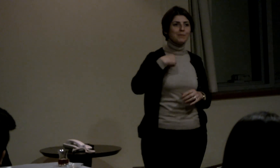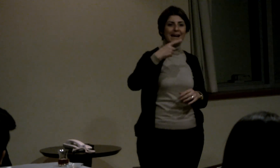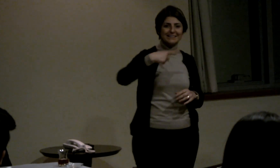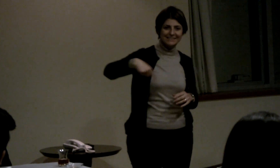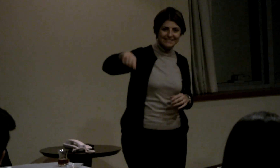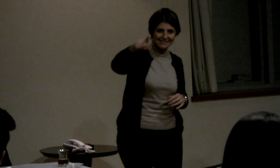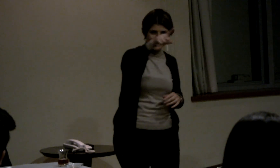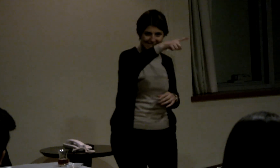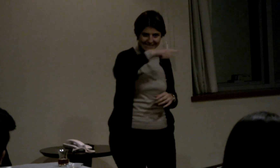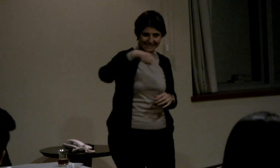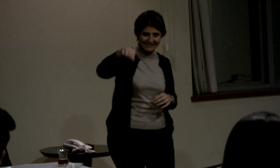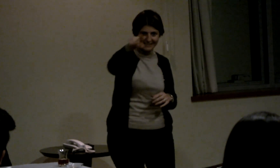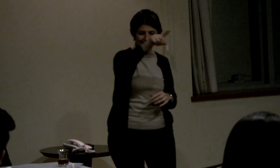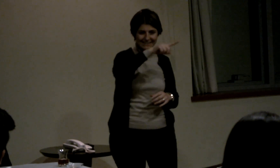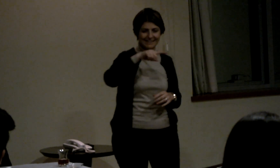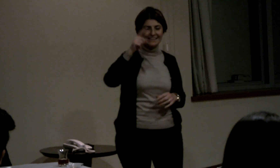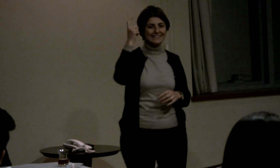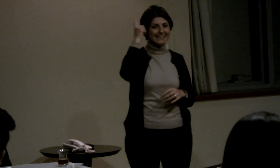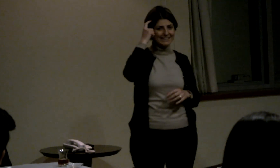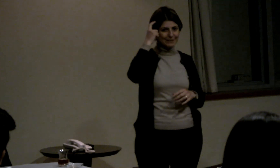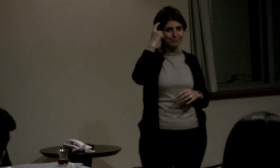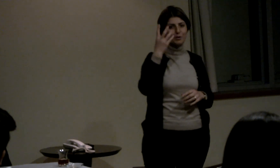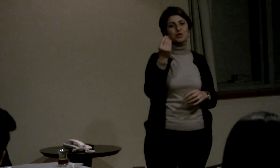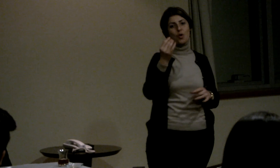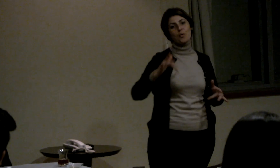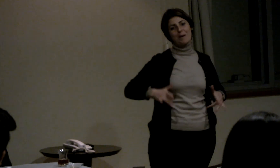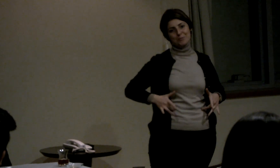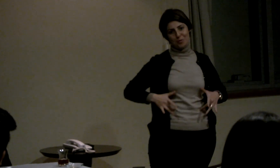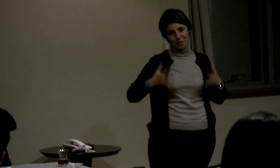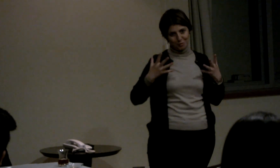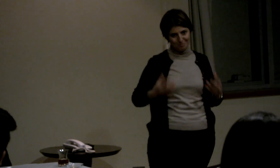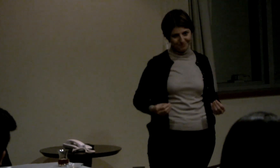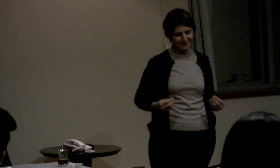Ben sizleri tanıdığıma çok memnun oldum.